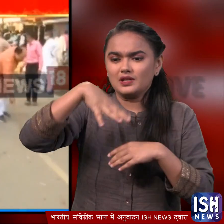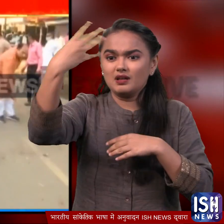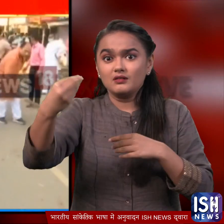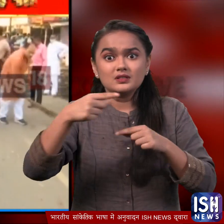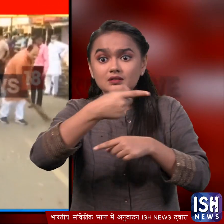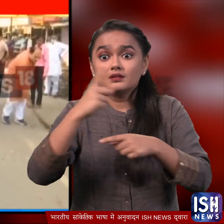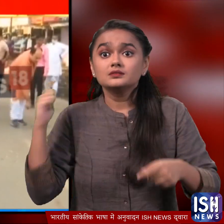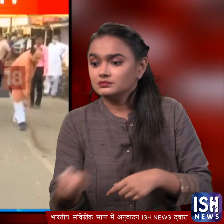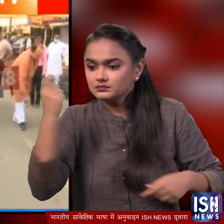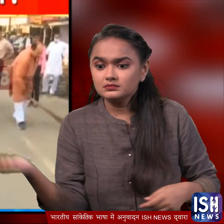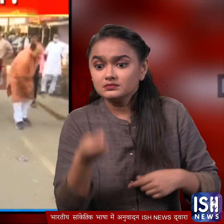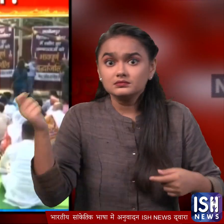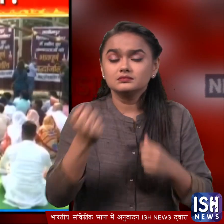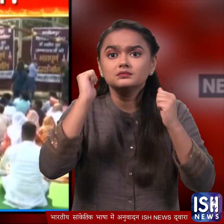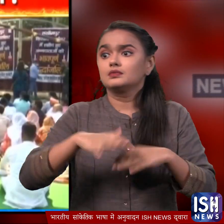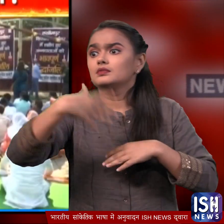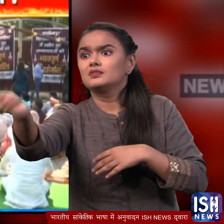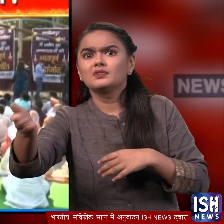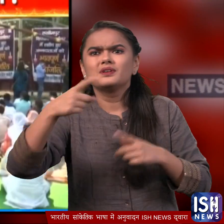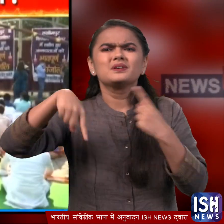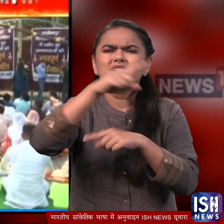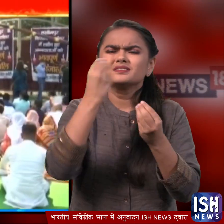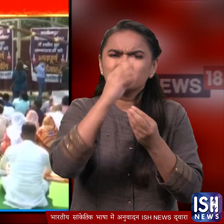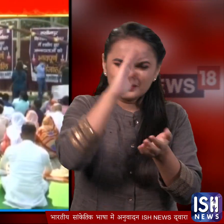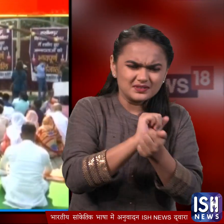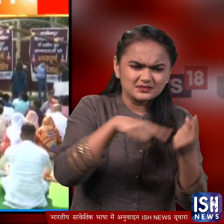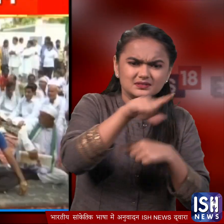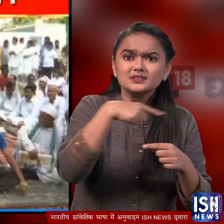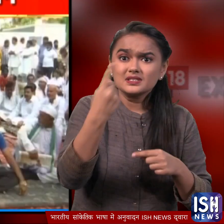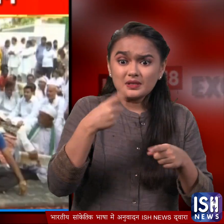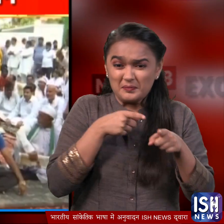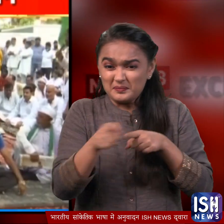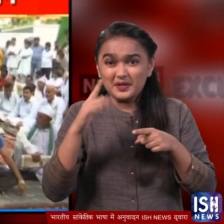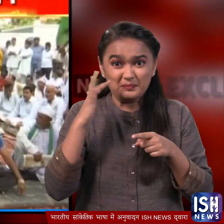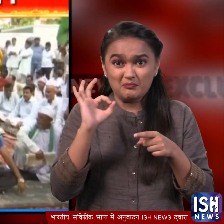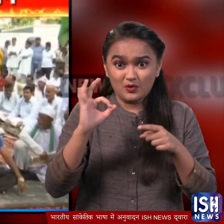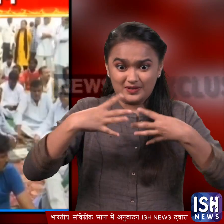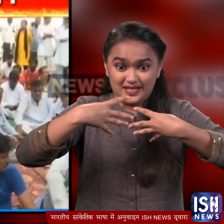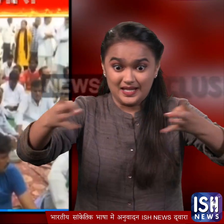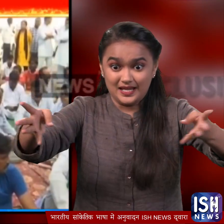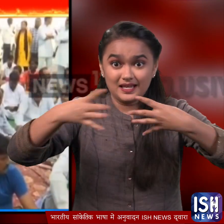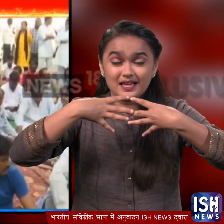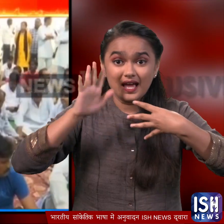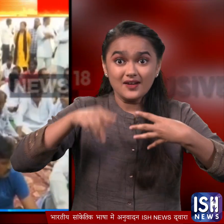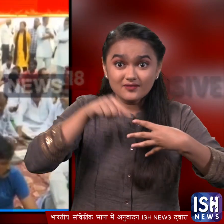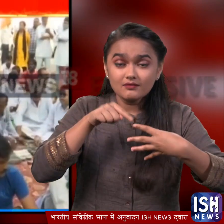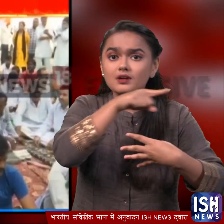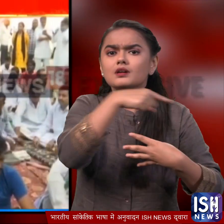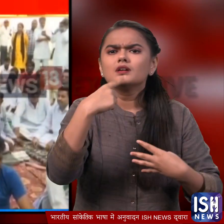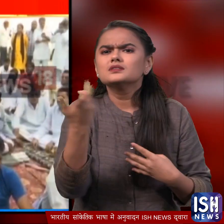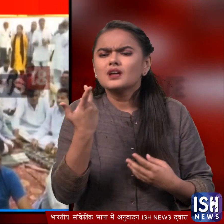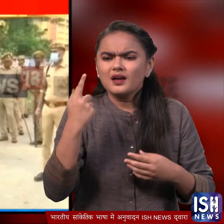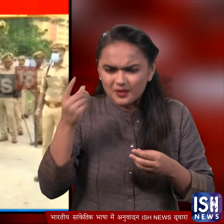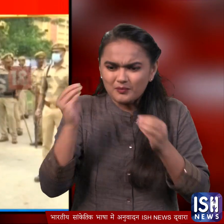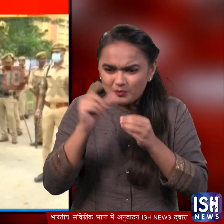बाहर झाड़ू लगाकर अपना विरोध जताते नजर आए, जबकि बाकी के लोग पुलिस लाइंस के मेन गेट के सामने धरना देते दिखे। वहां प्रदर्शनकारियों के बढ़ते हुजूम